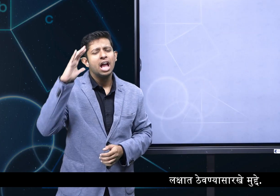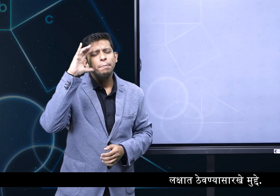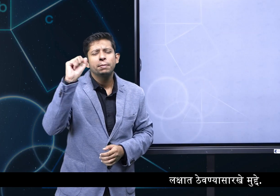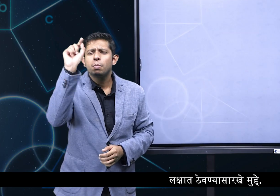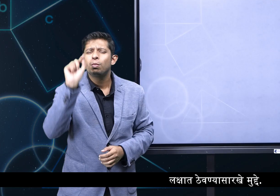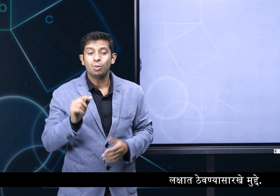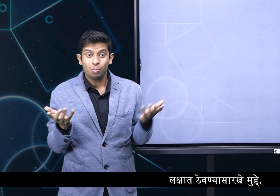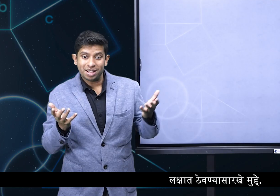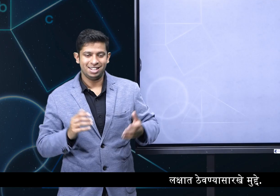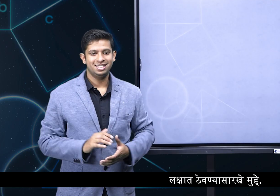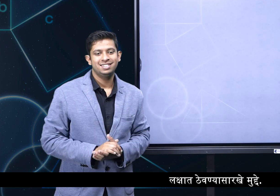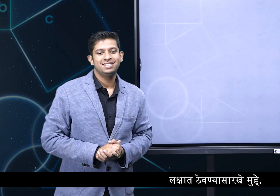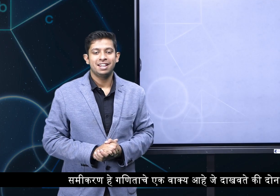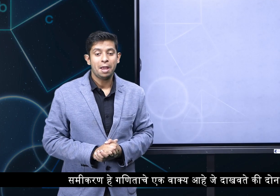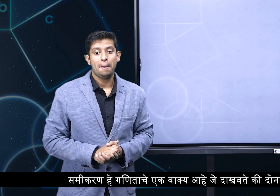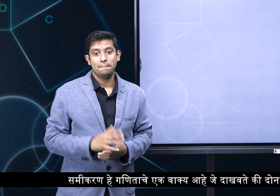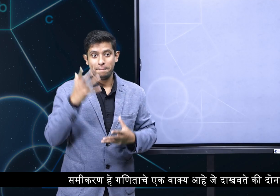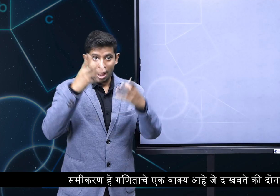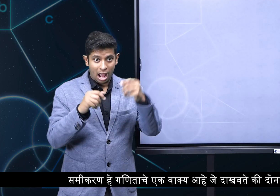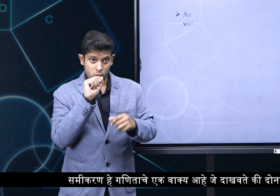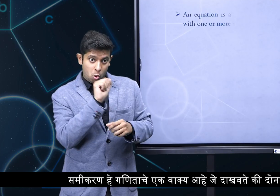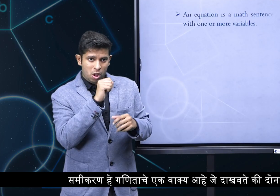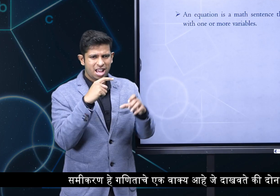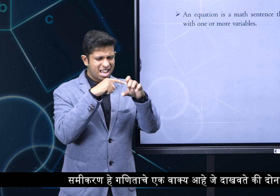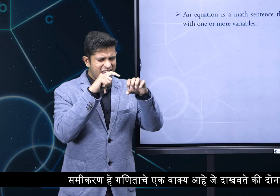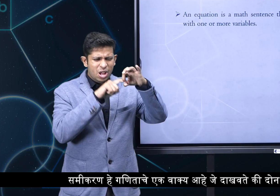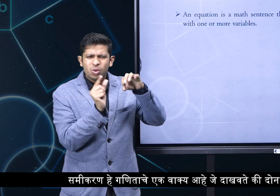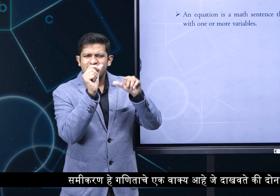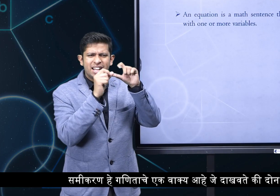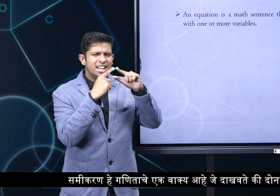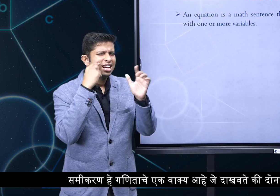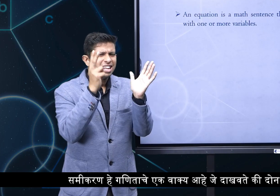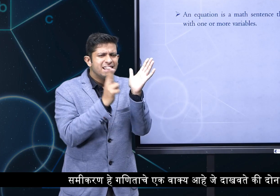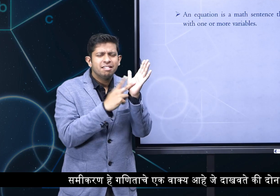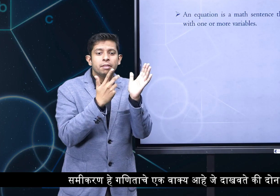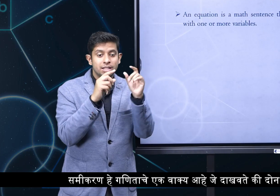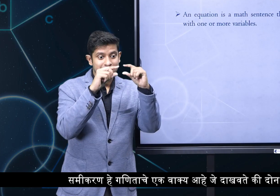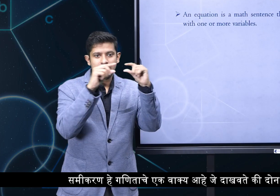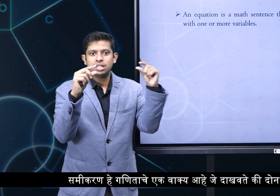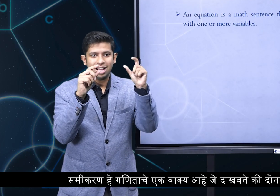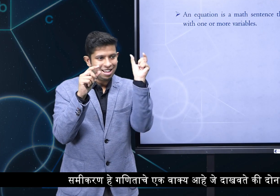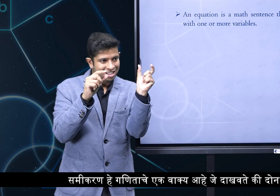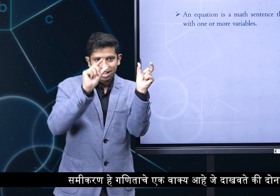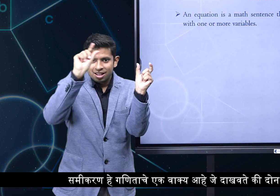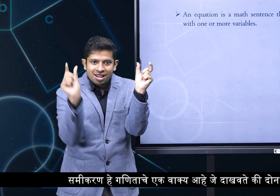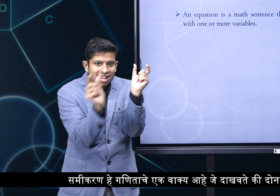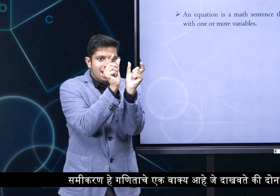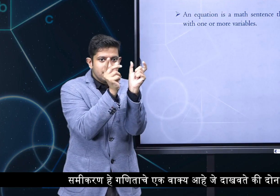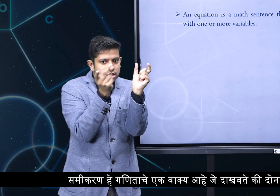लक्षात ठेवण्यासारखेचे मुद्दे. पहिली, समीकरण हे गणिताचे एक वाक्य आहे जे दाखवते की दोन